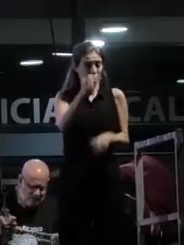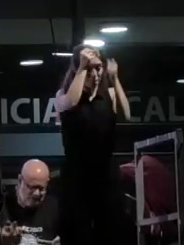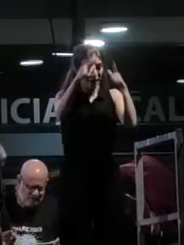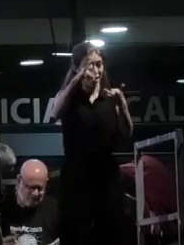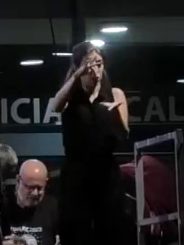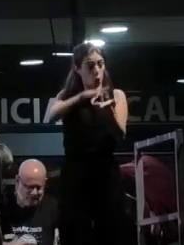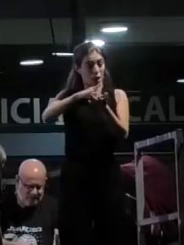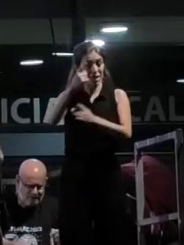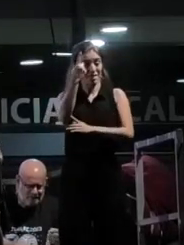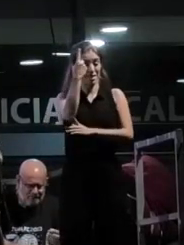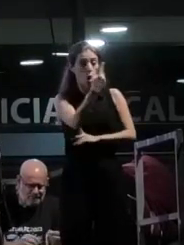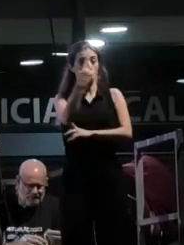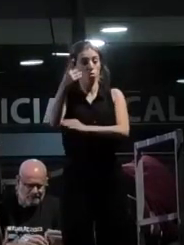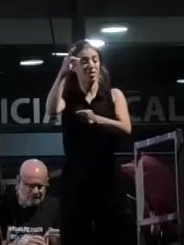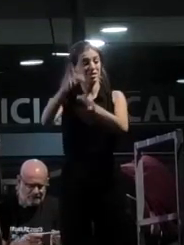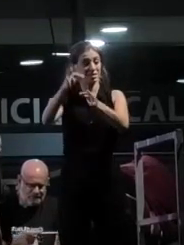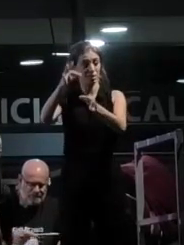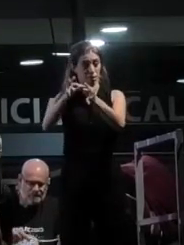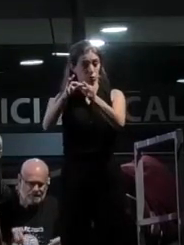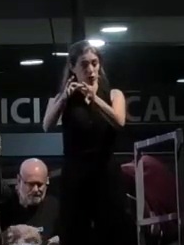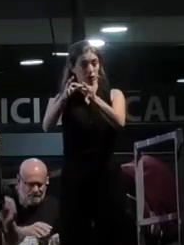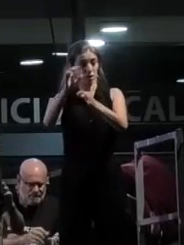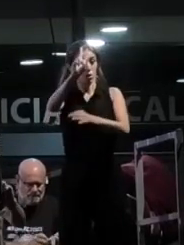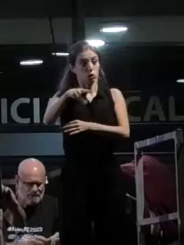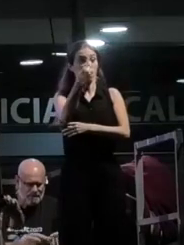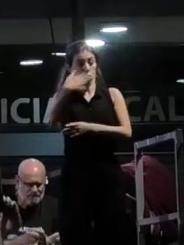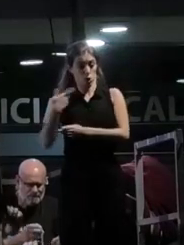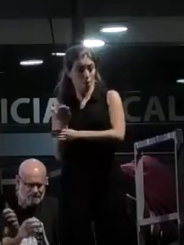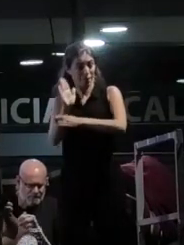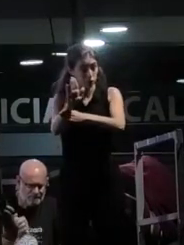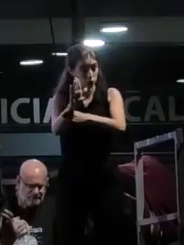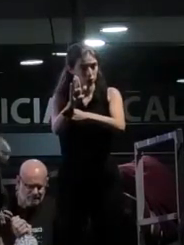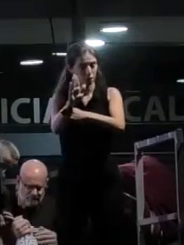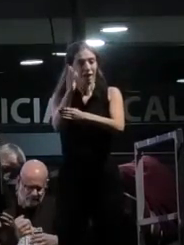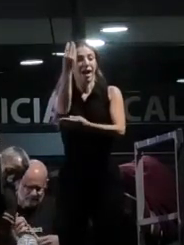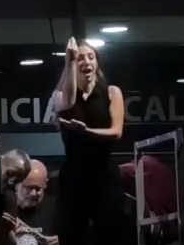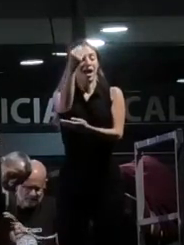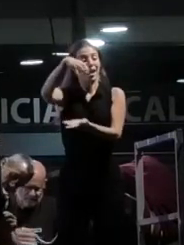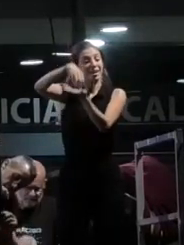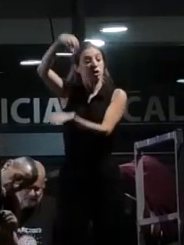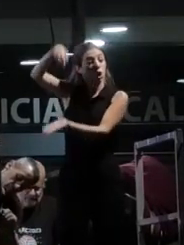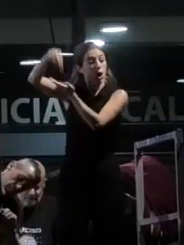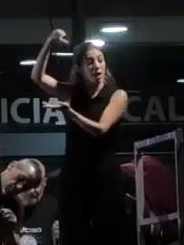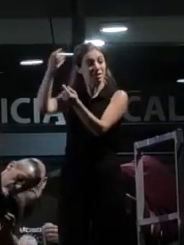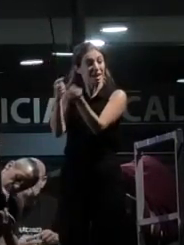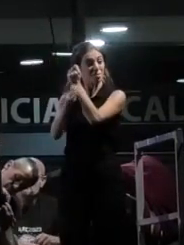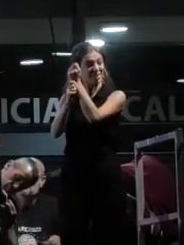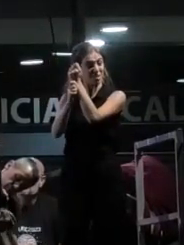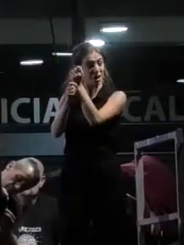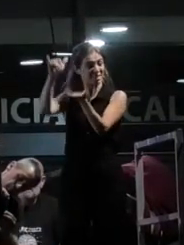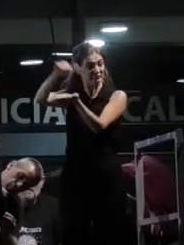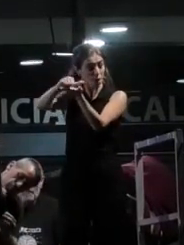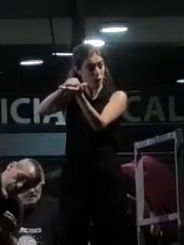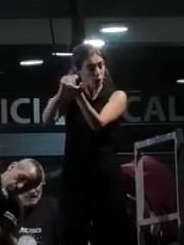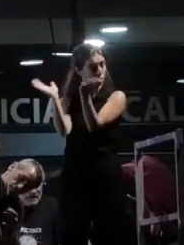presentar, l'11 de setembre del 2001, queien les torres bessones de Nova York. No cal dir res